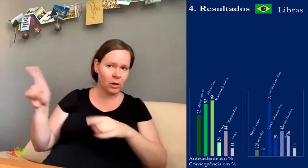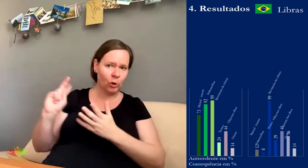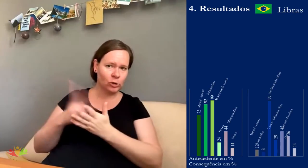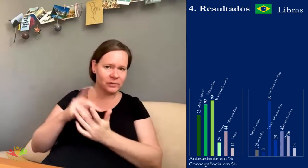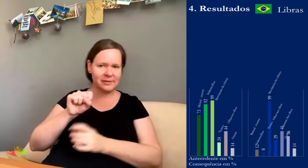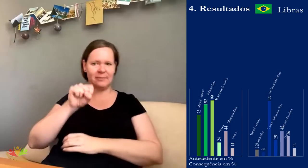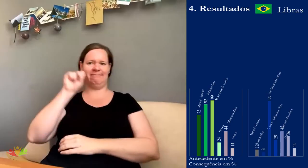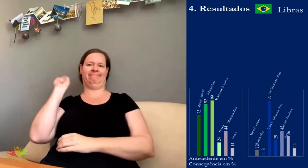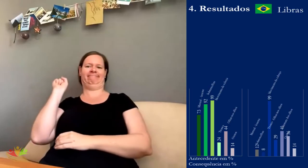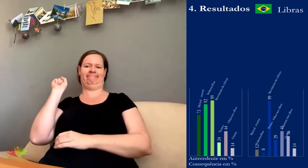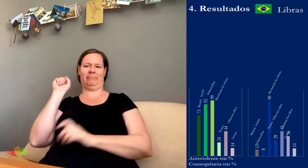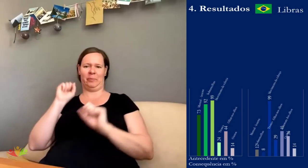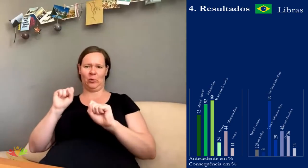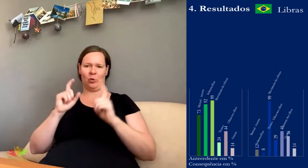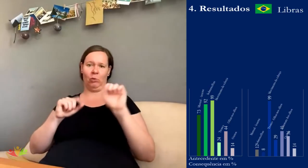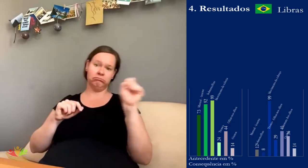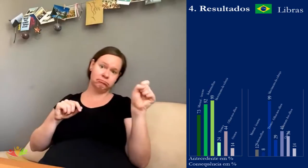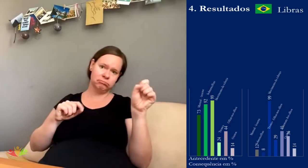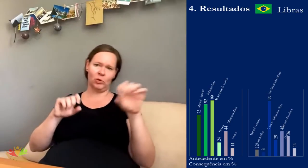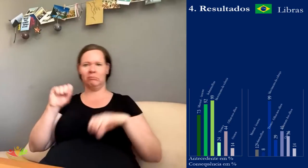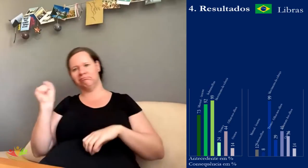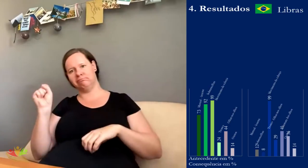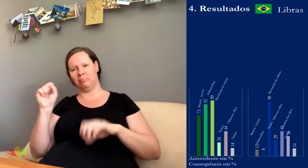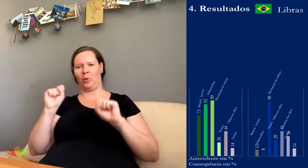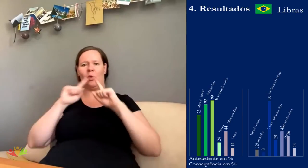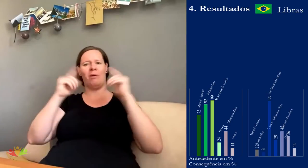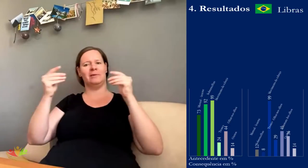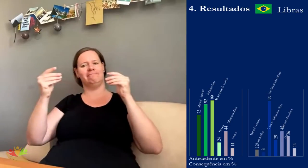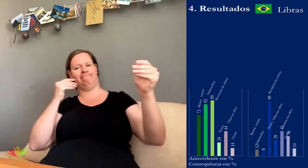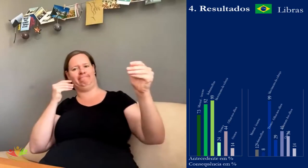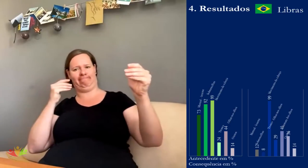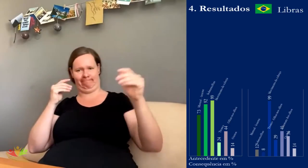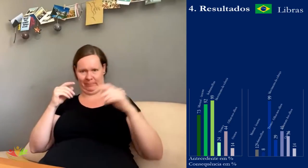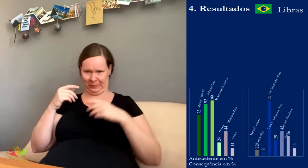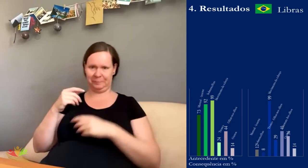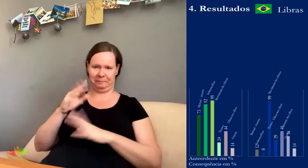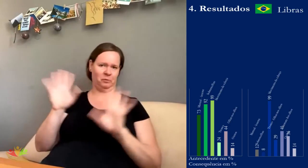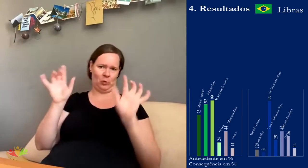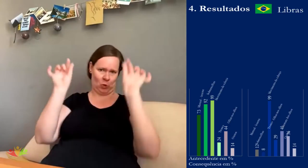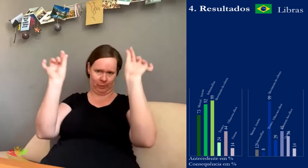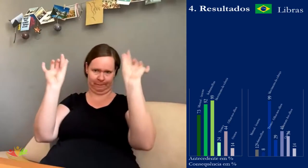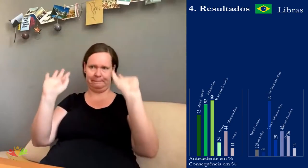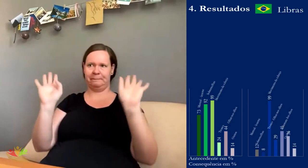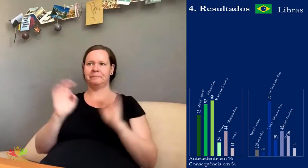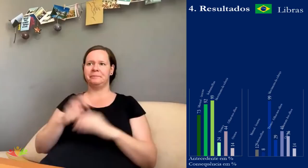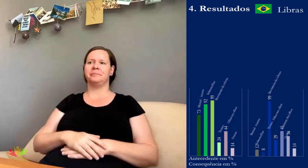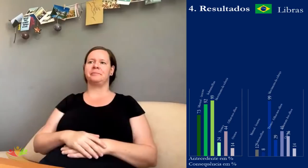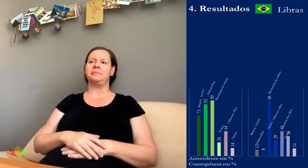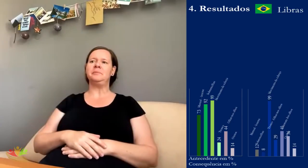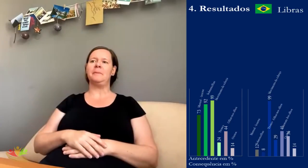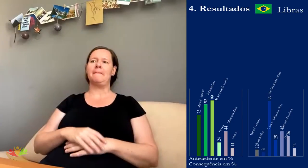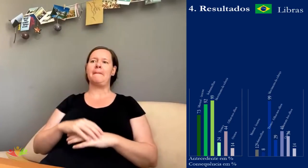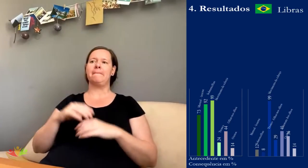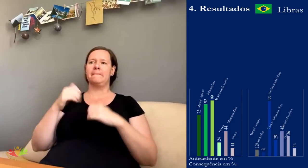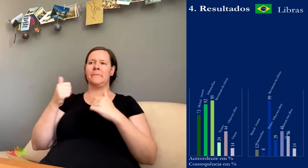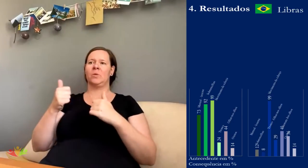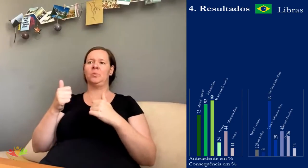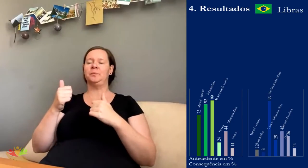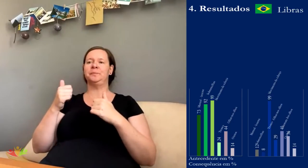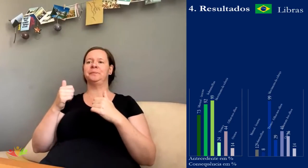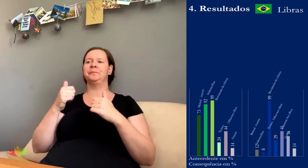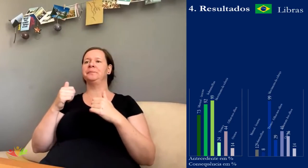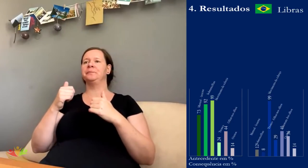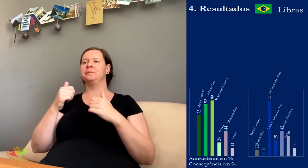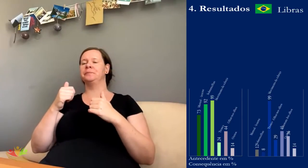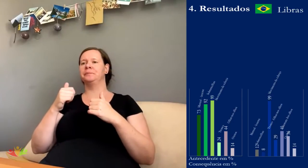consequente. Então a gente coloca os dois como movimento de cabeça, mas são movimentos diferentes. Na oração antecedente, o movimento é para